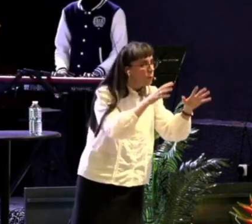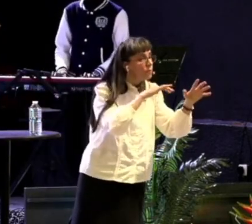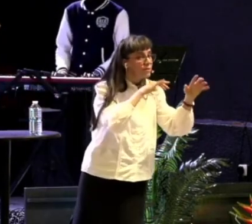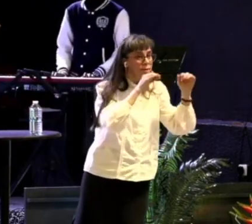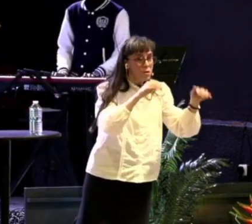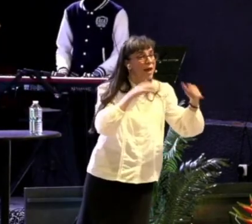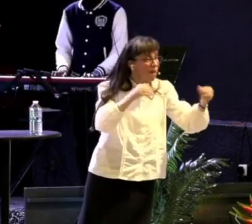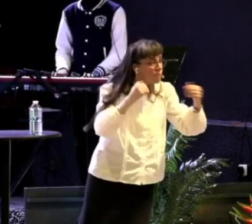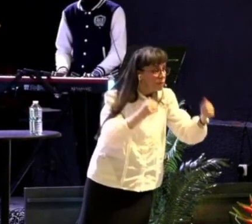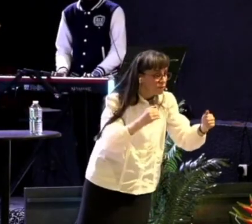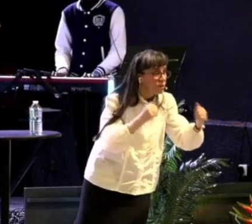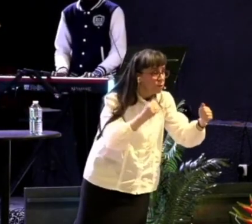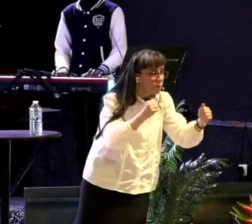biblique.